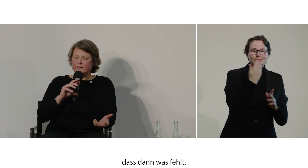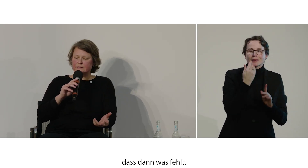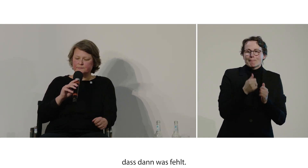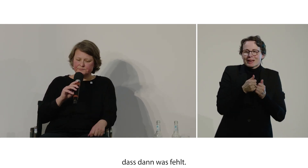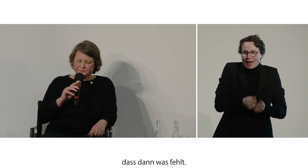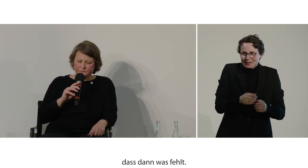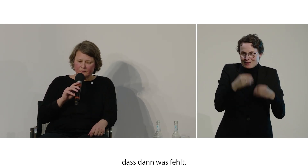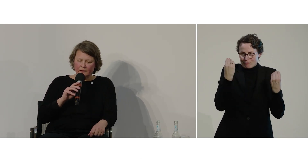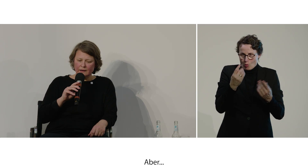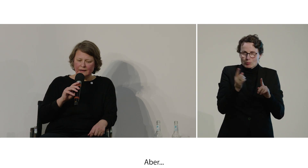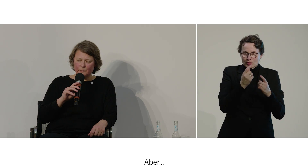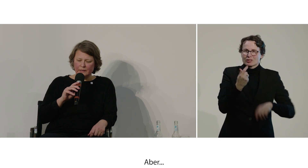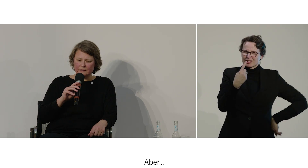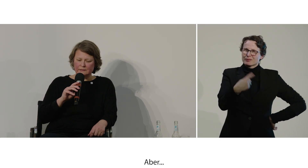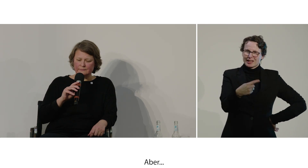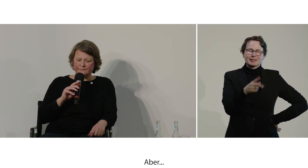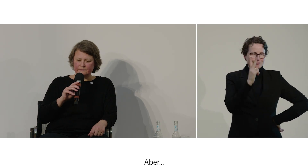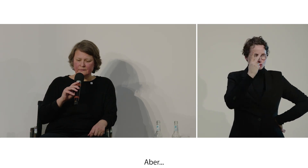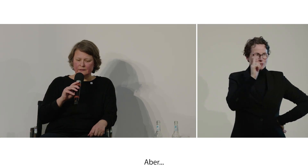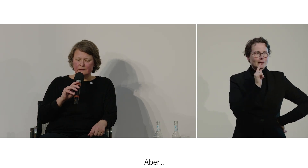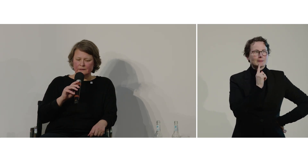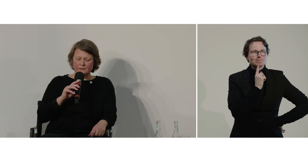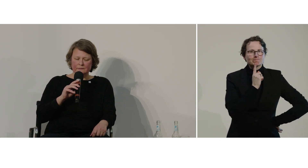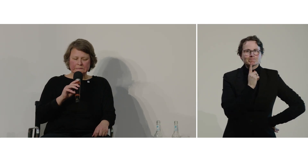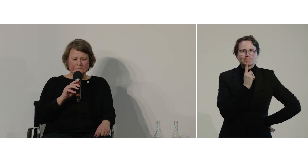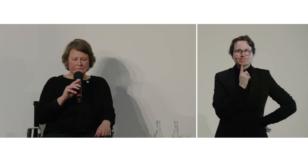dass dann was fehlt. Aber, ähm,